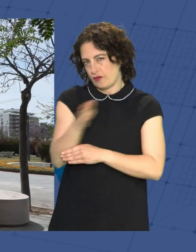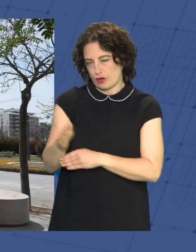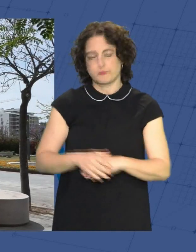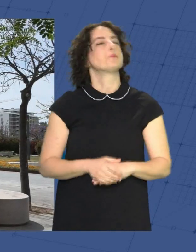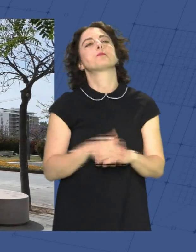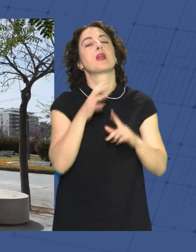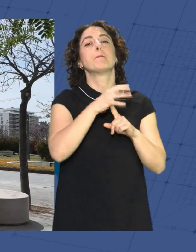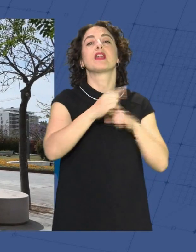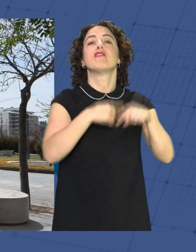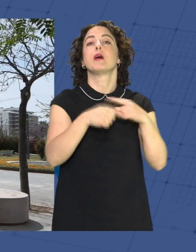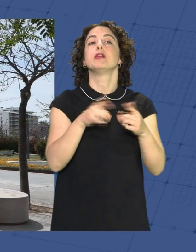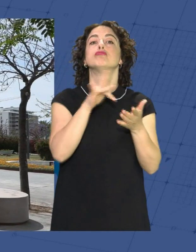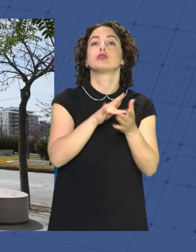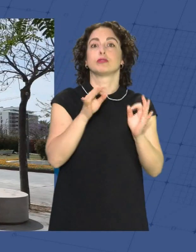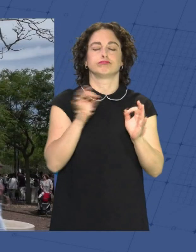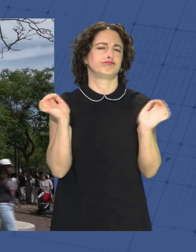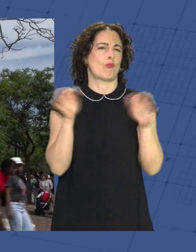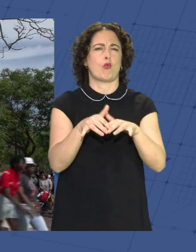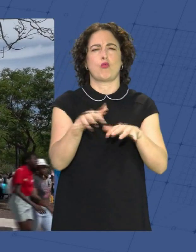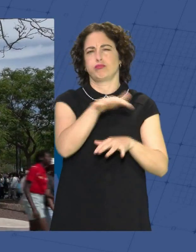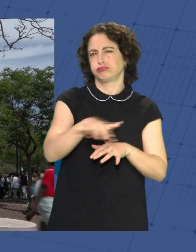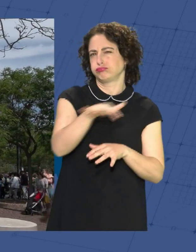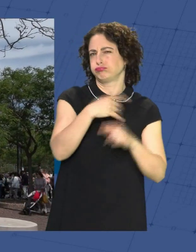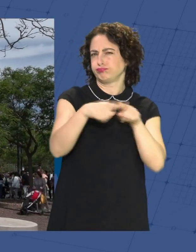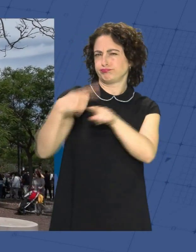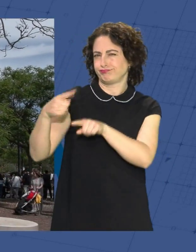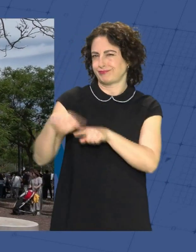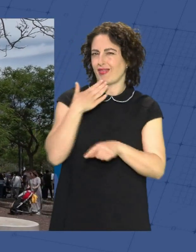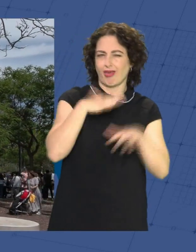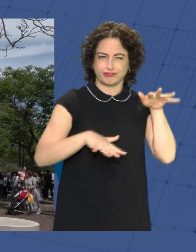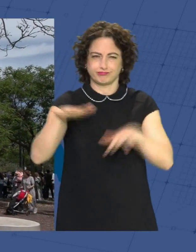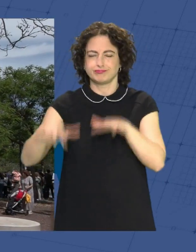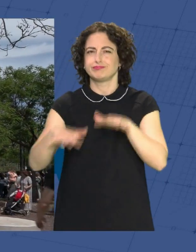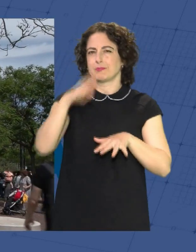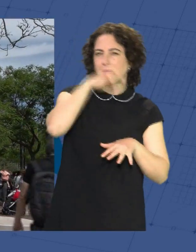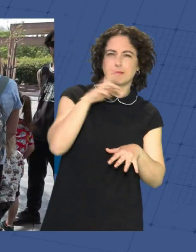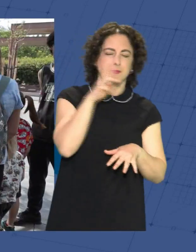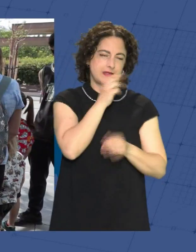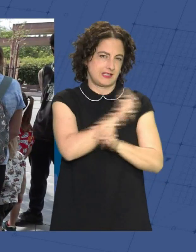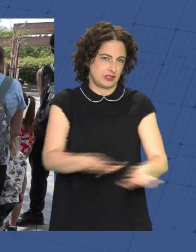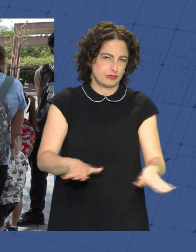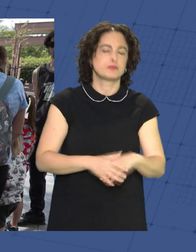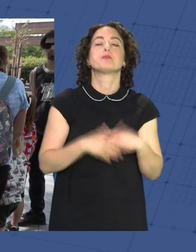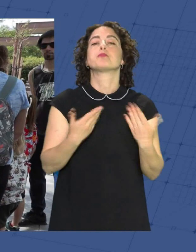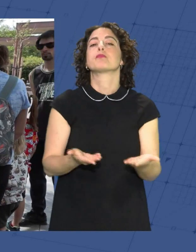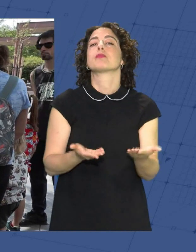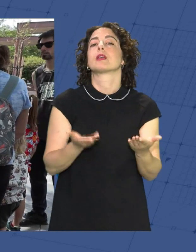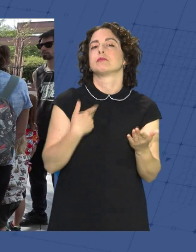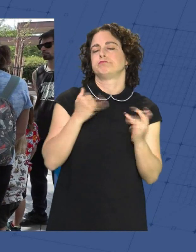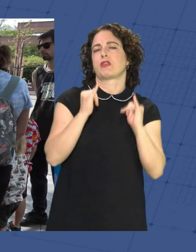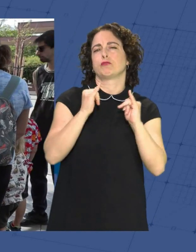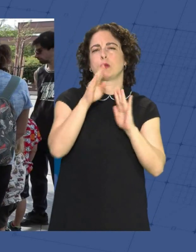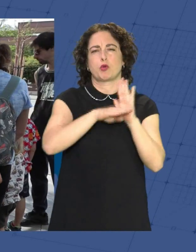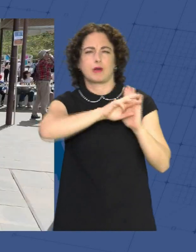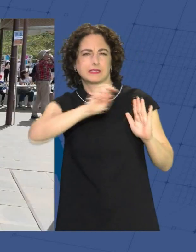El Parque de las Familias ha sido más que nunca un espacio de reunión de diferentes generaciones, progenitores y la infancia, que han disfrutado juntos de un amplio programa de